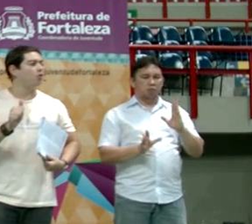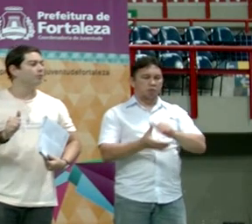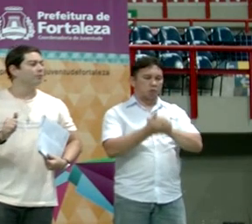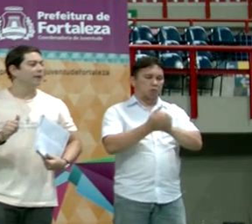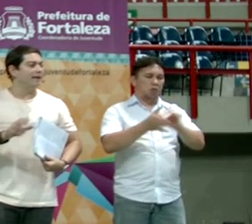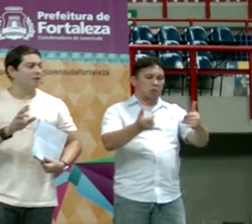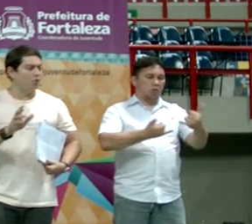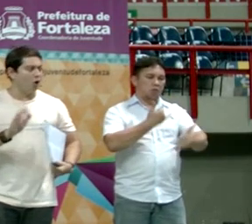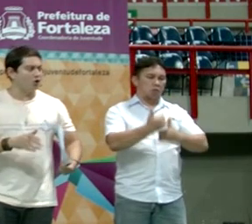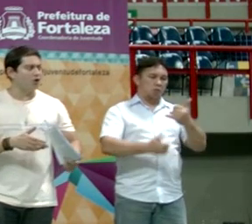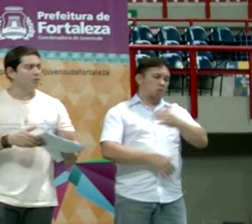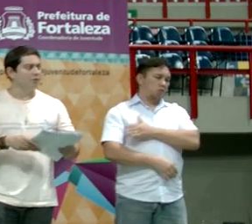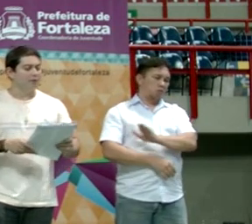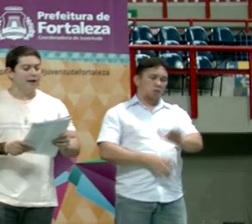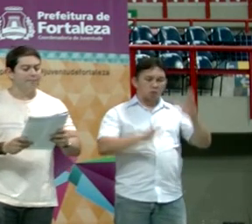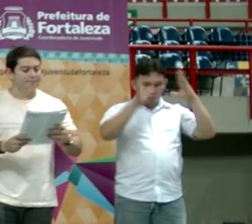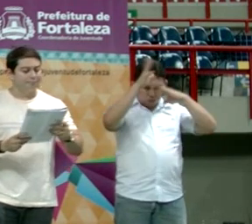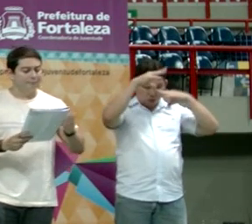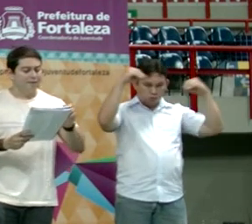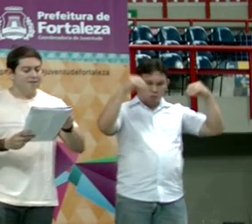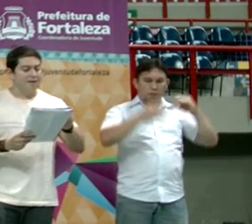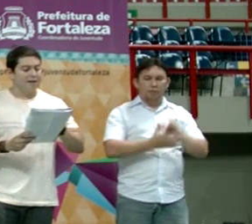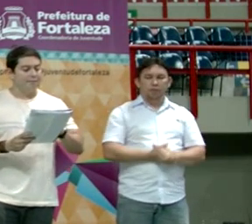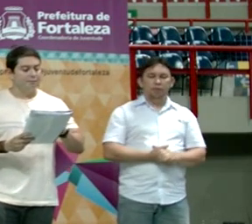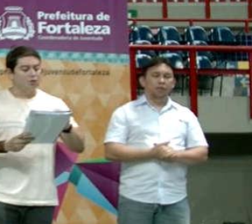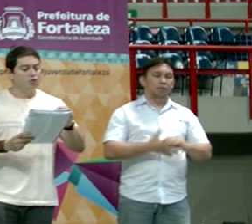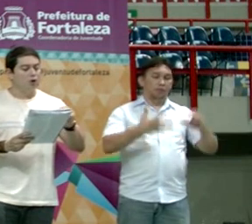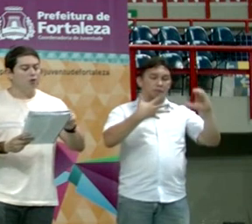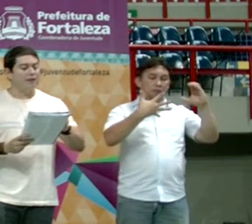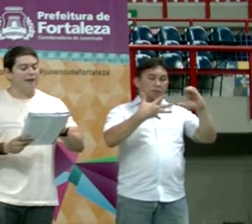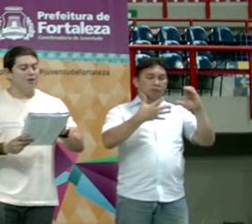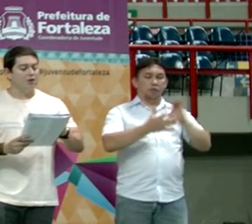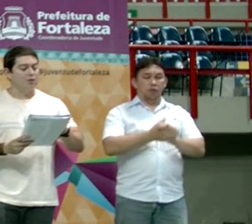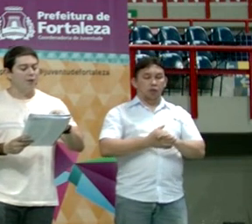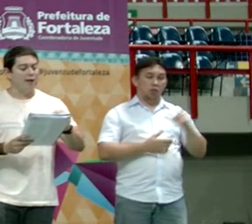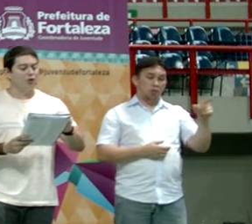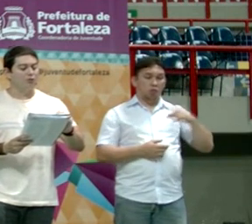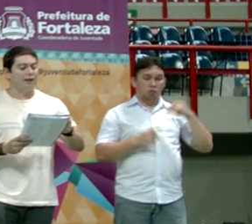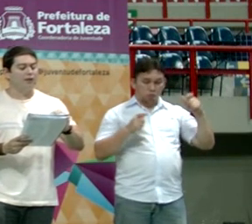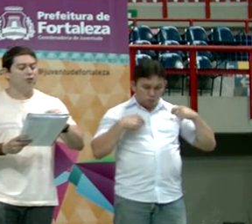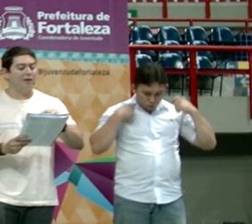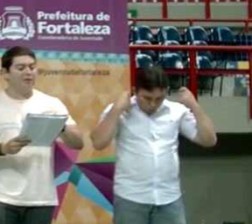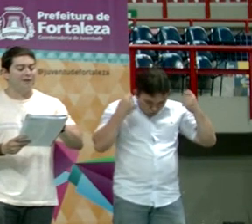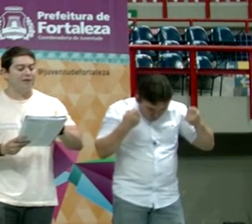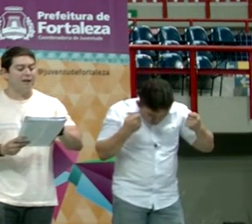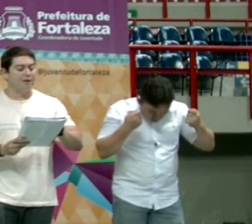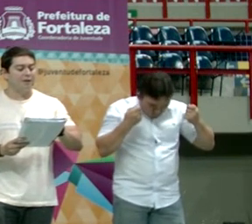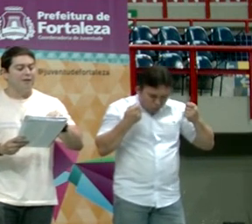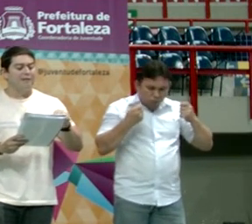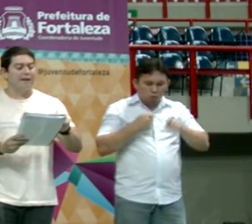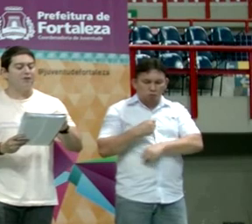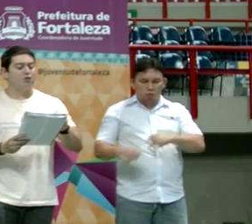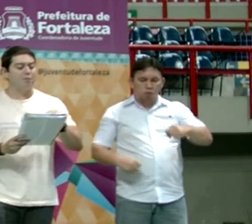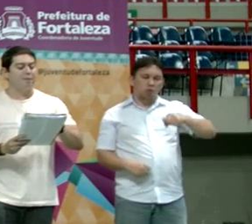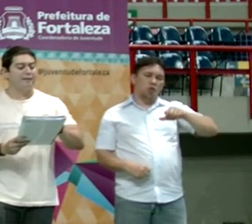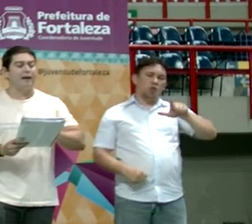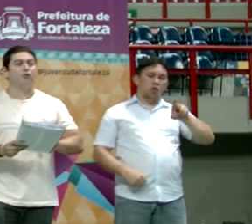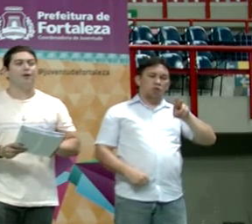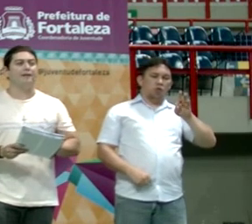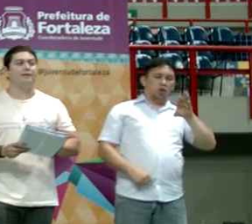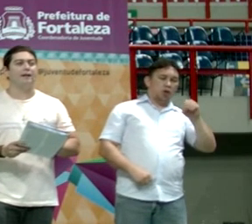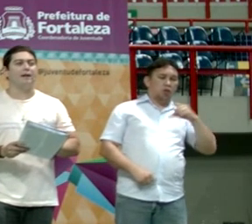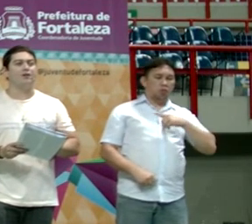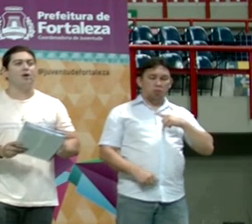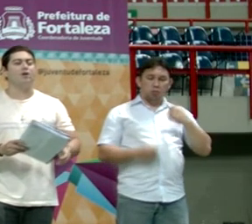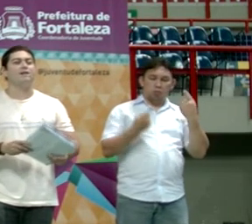num jogo. Eles não gostam, tá? C. No luteranismo, a doutrina do livre exame deve se